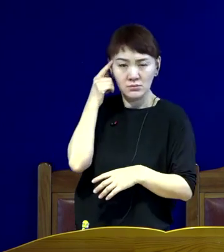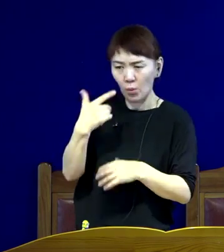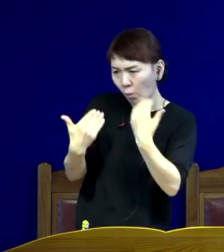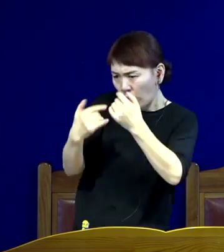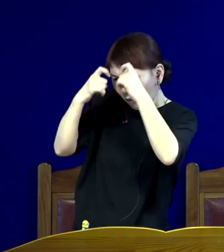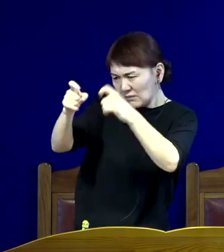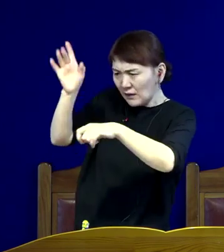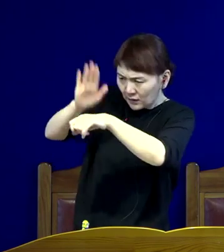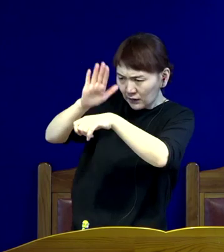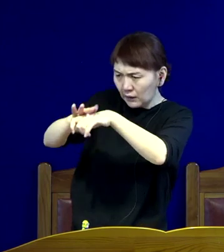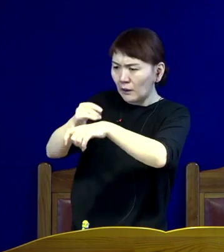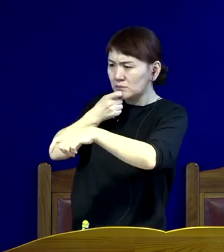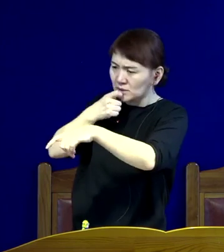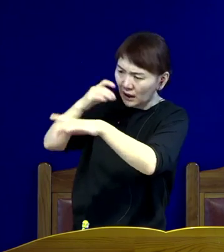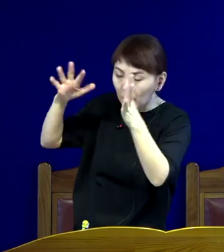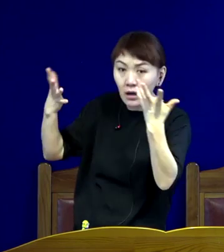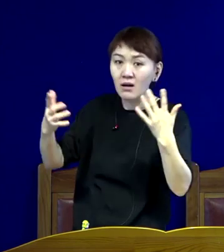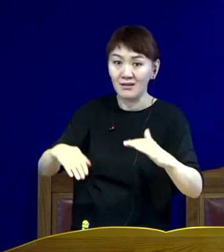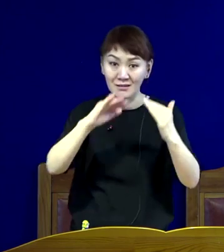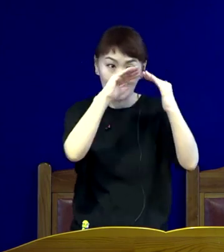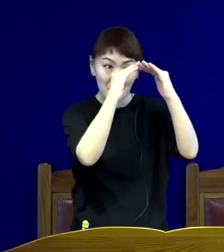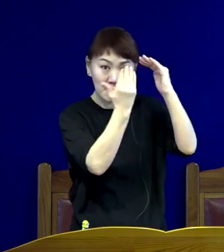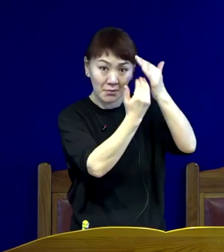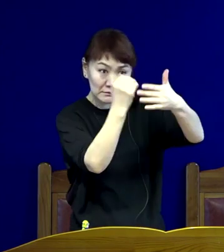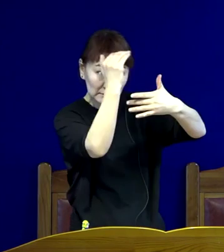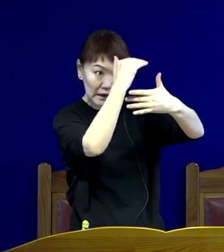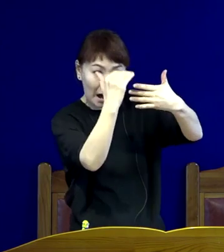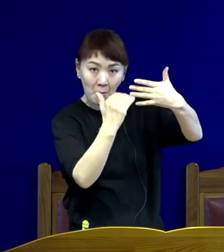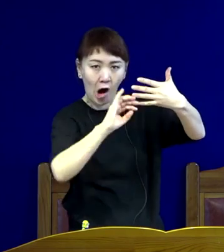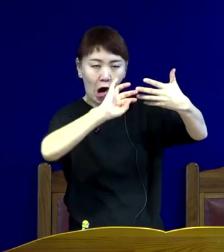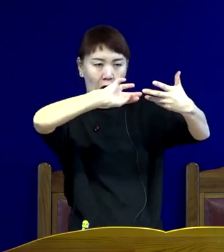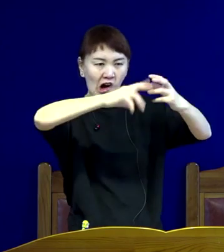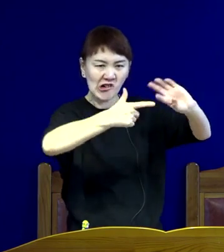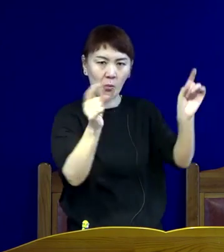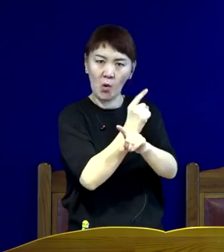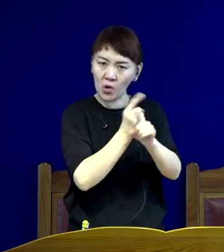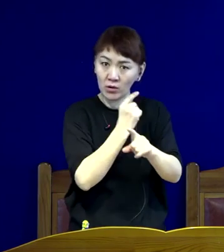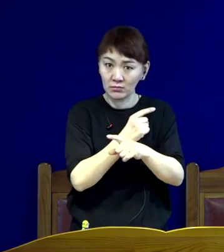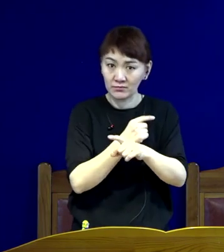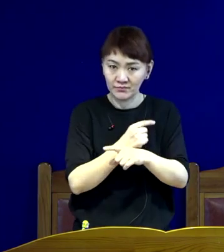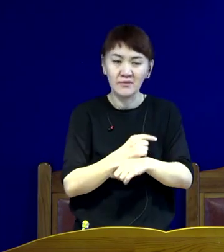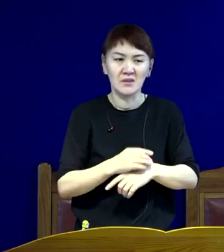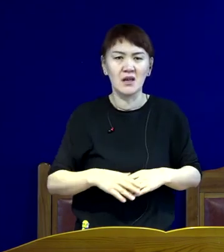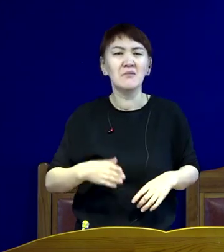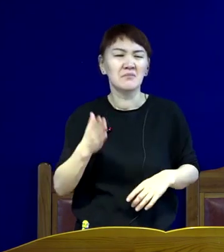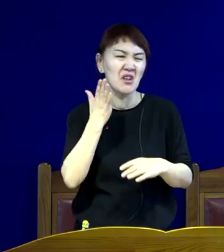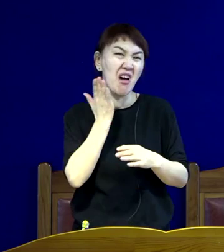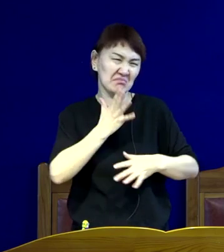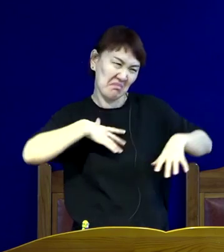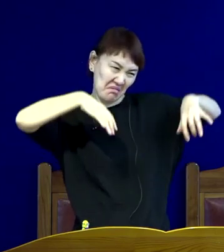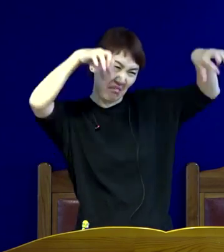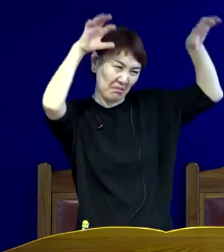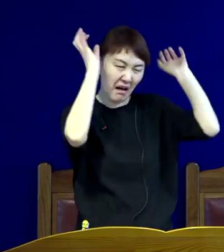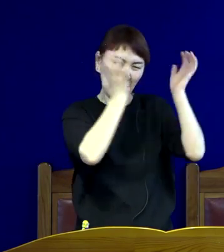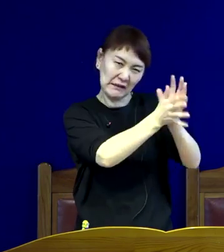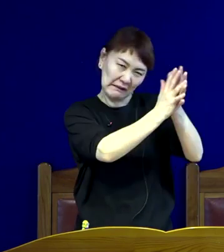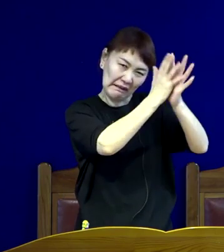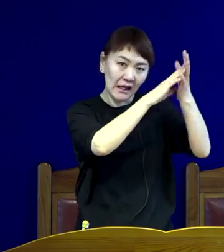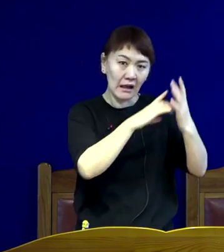вэ? Гэр бүлд нь дистрал гэдэг зүйл байхгүй байгаа учраас дандаа л ээж нь чанга дунгаар хашгирч байдаг, өглөж